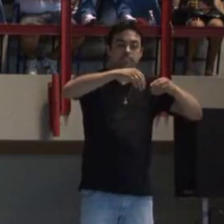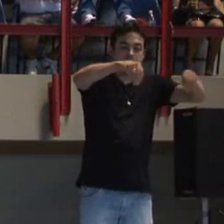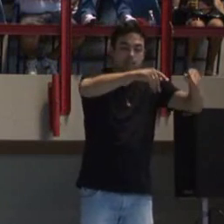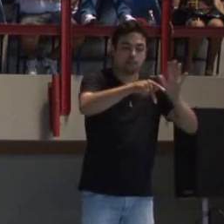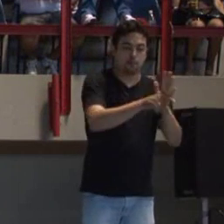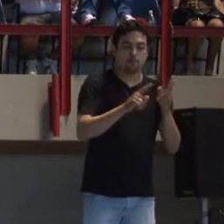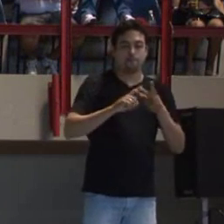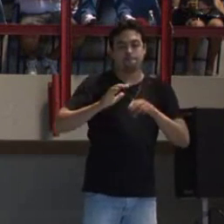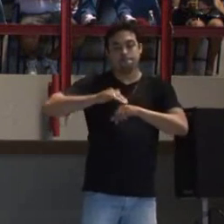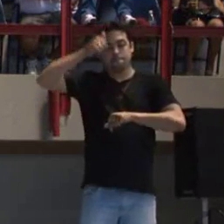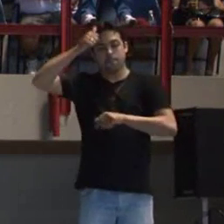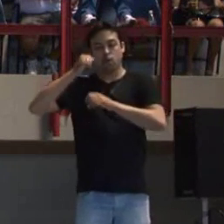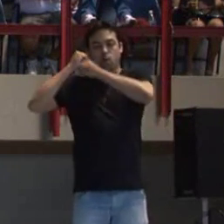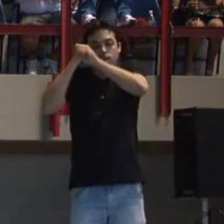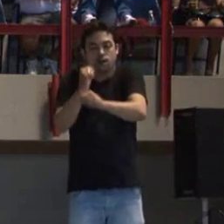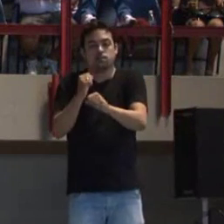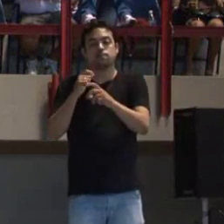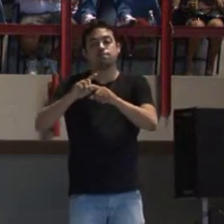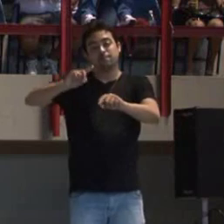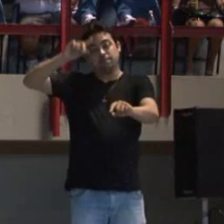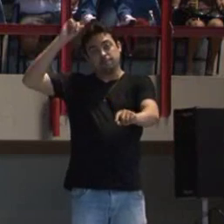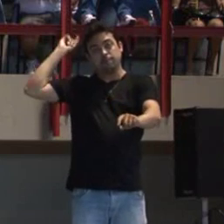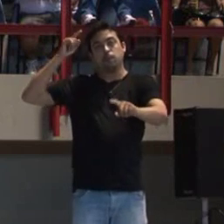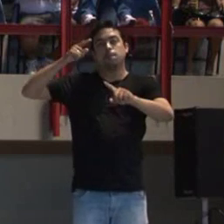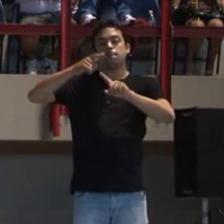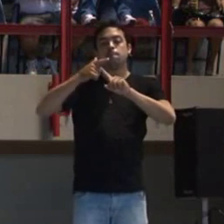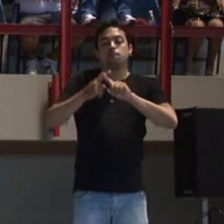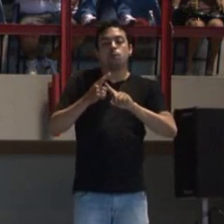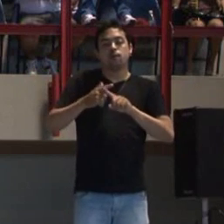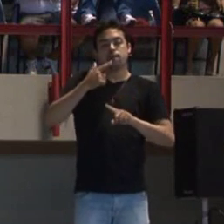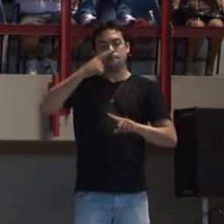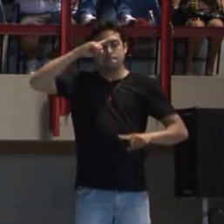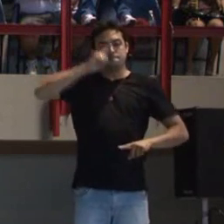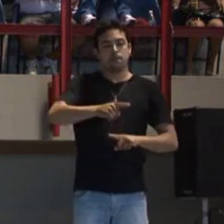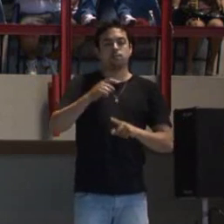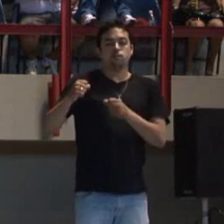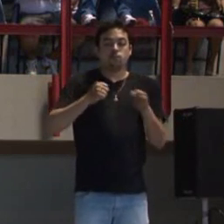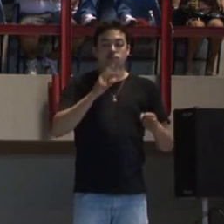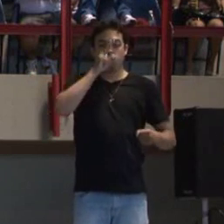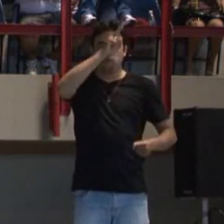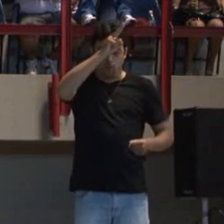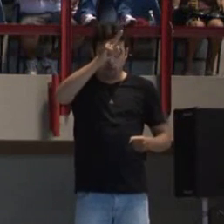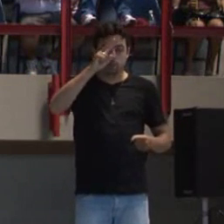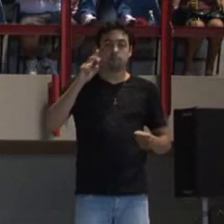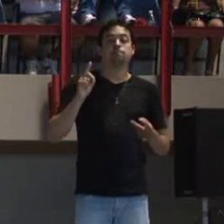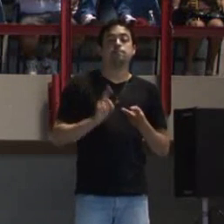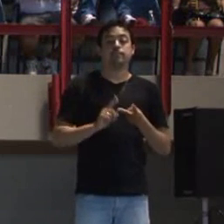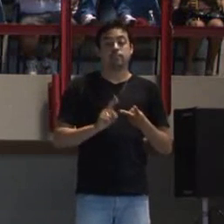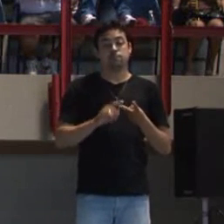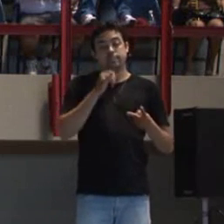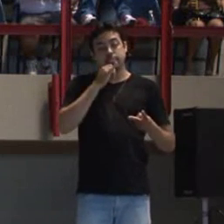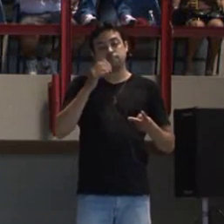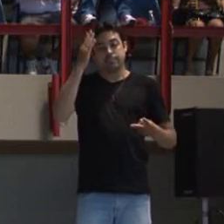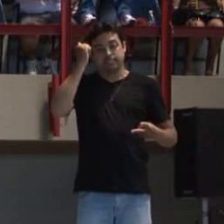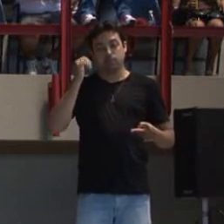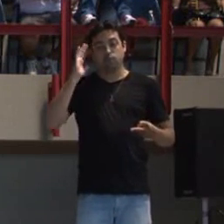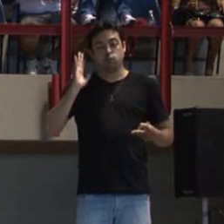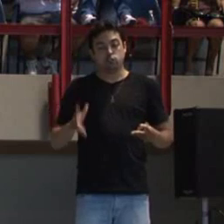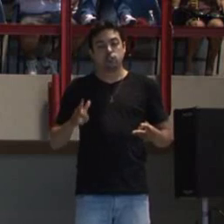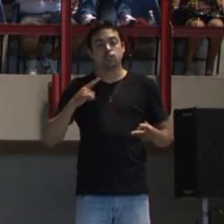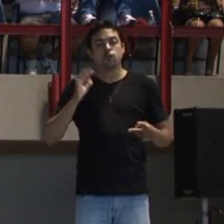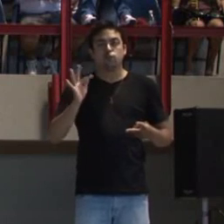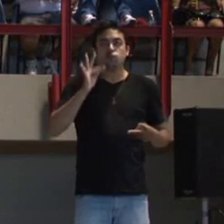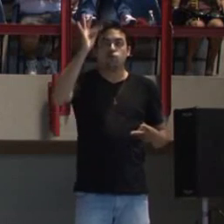que era o melhor caçador. No mundo antigo, manda quem é o mais forte. E obviamente, como ele sabia que um dia ele